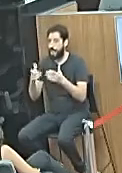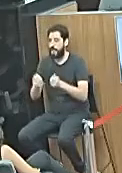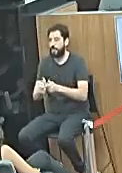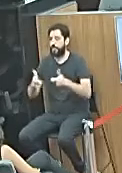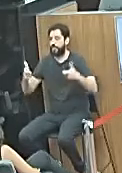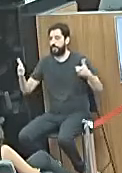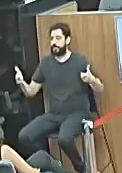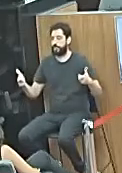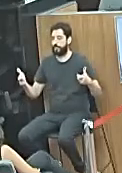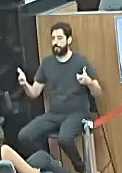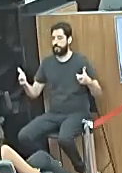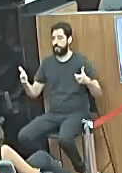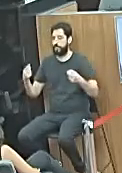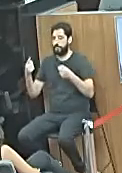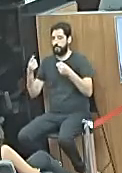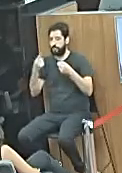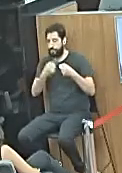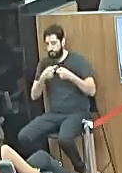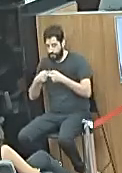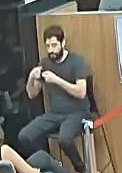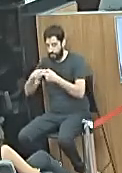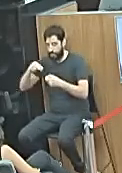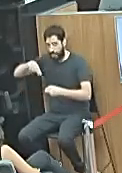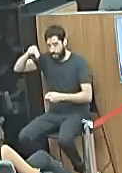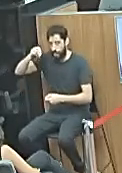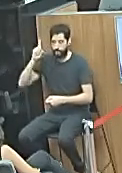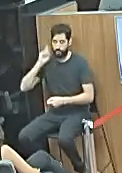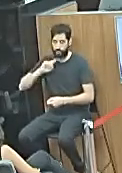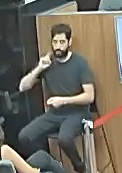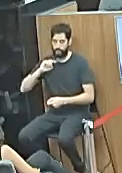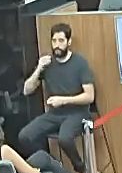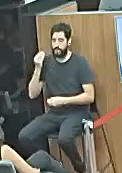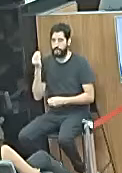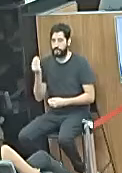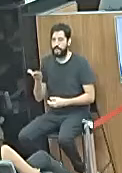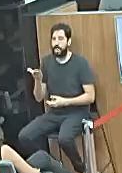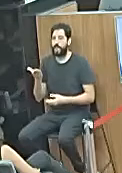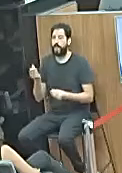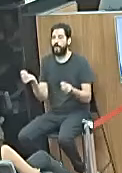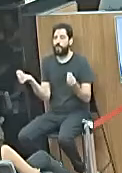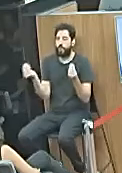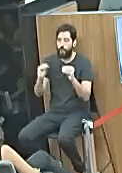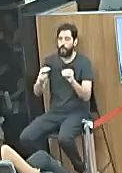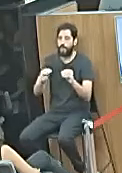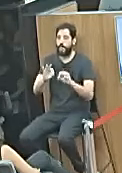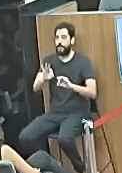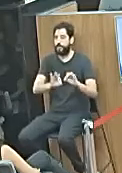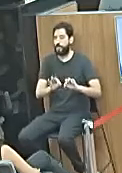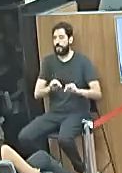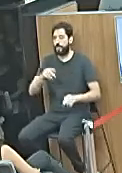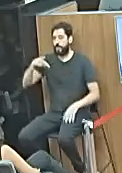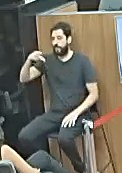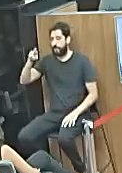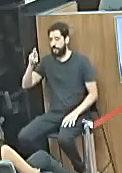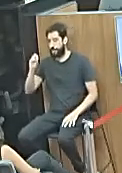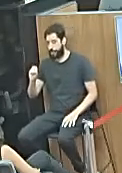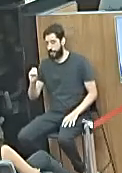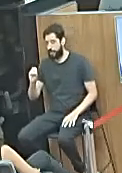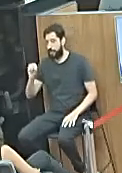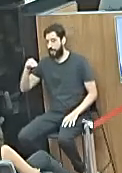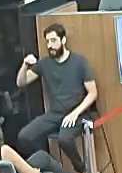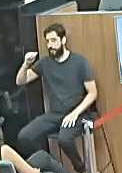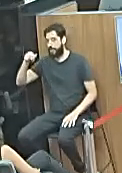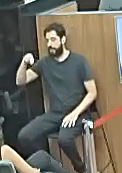dos municípios do norte de minas gerais contemplados no programa prova no manancial da